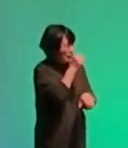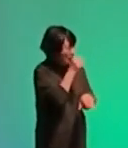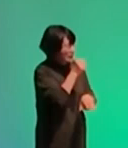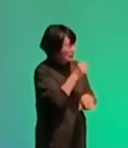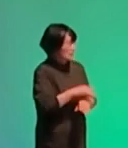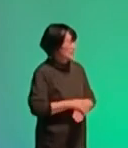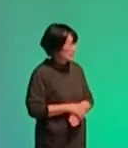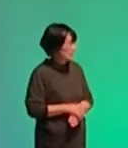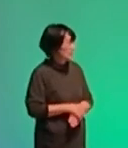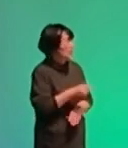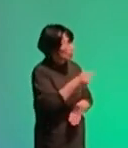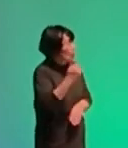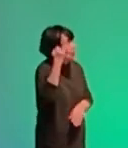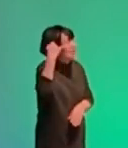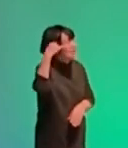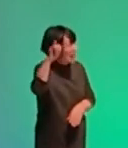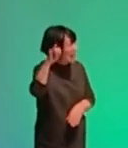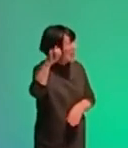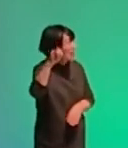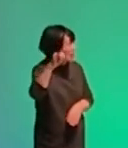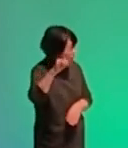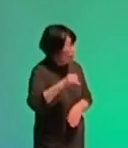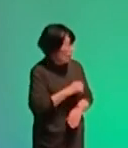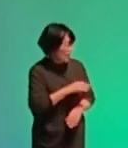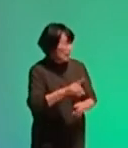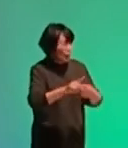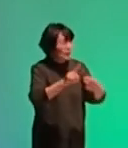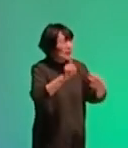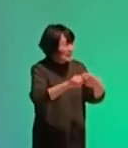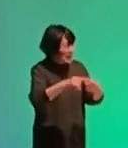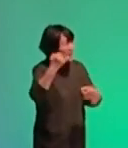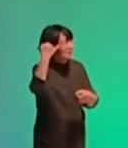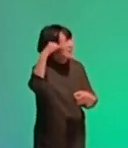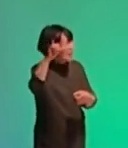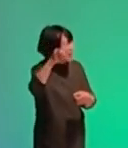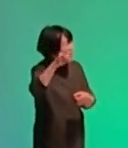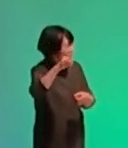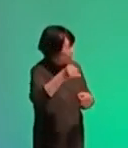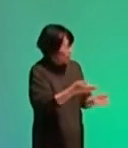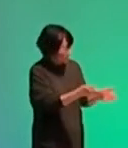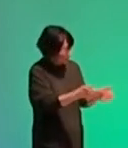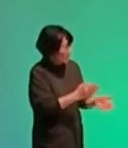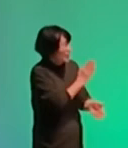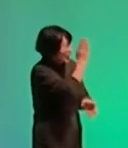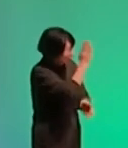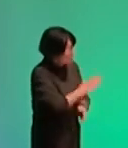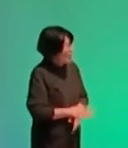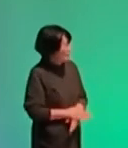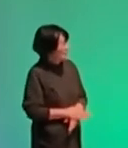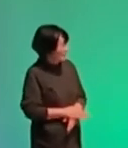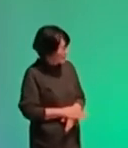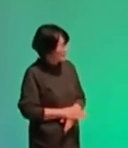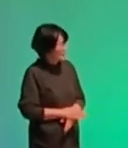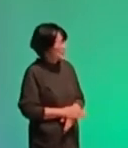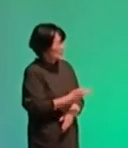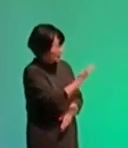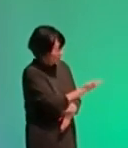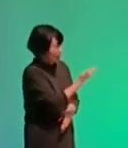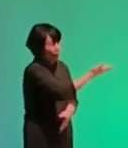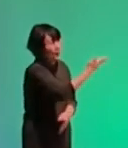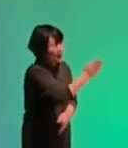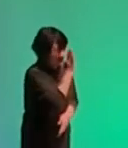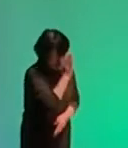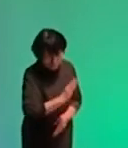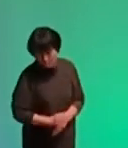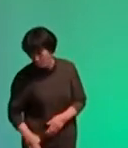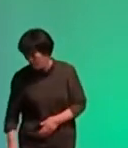ていうようなご意見をですね、今度は積極的な果敢なご意見をいただきたいと思います。今度聖子ちゃんの方からいいですか、順番にお願いします